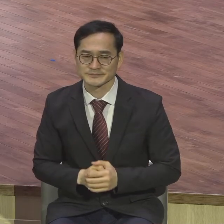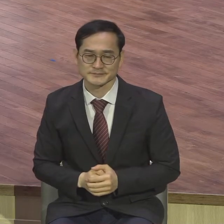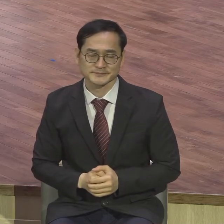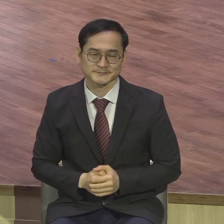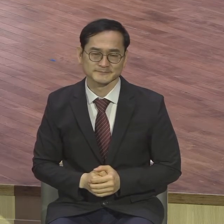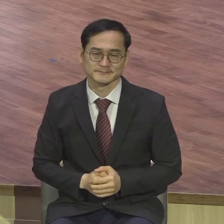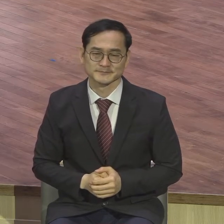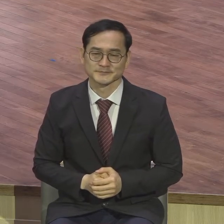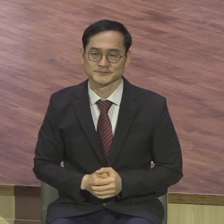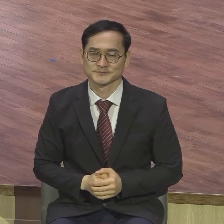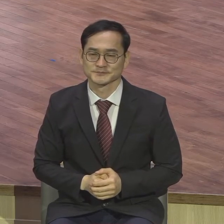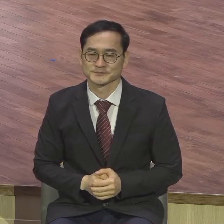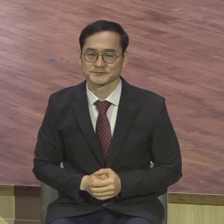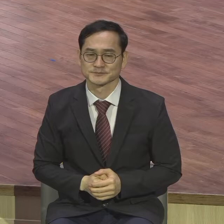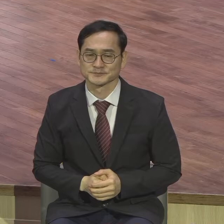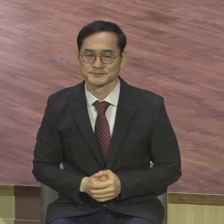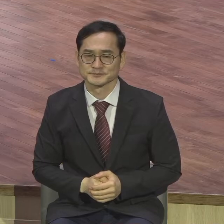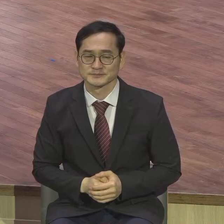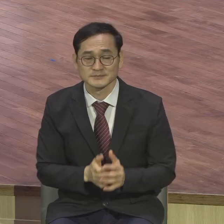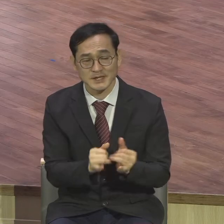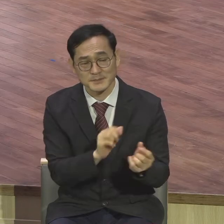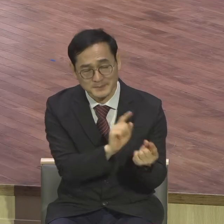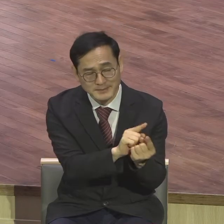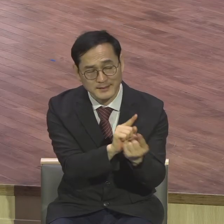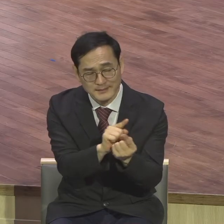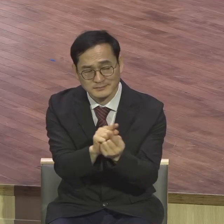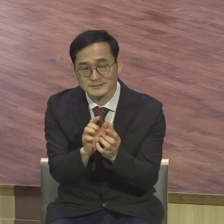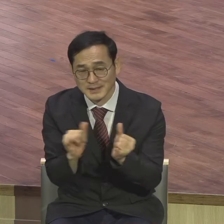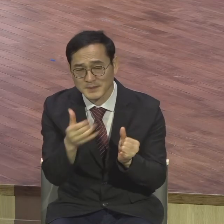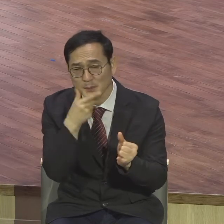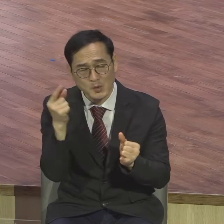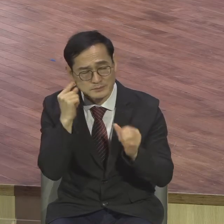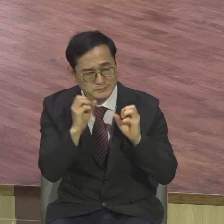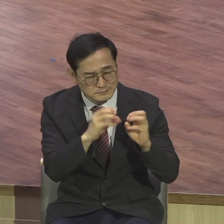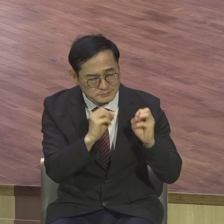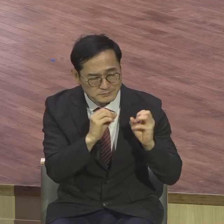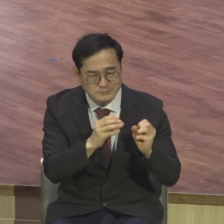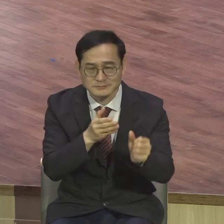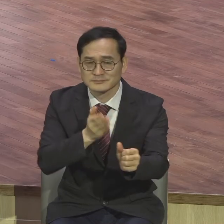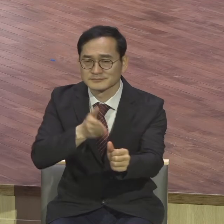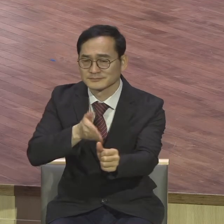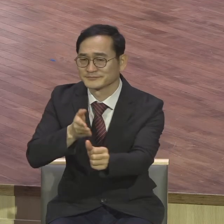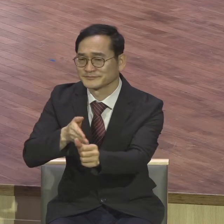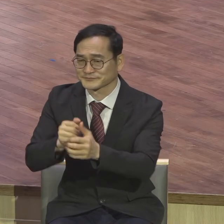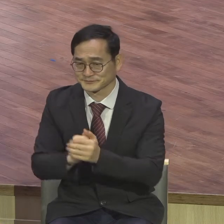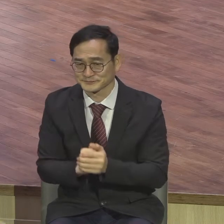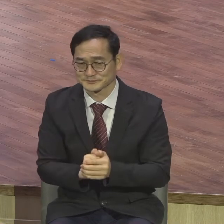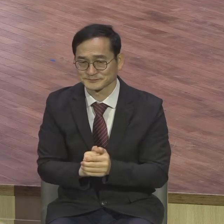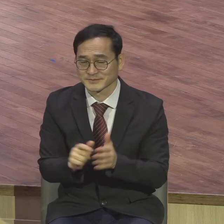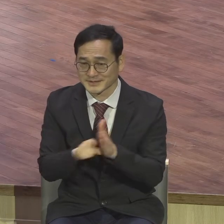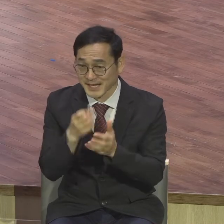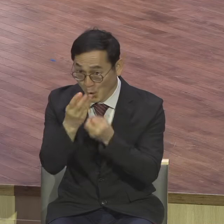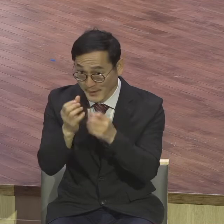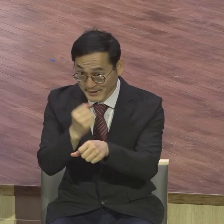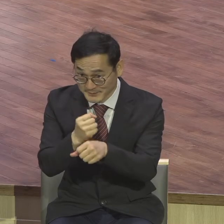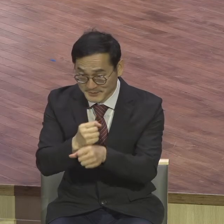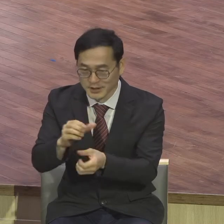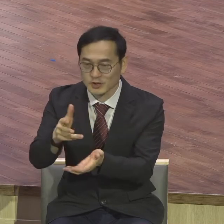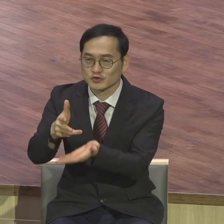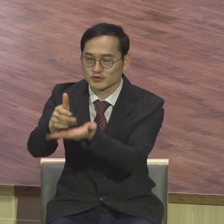여러분 만나는 사람에게 복음 전하시기 바랍니다. 신앙 고백합니다.